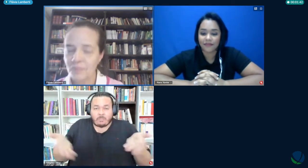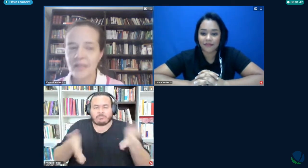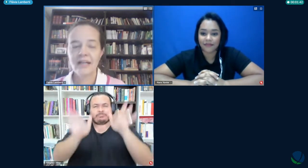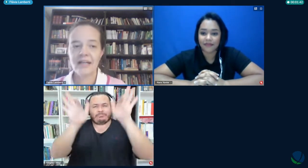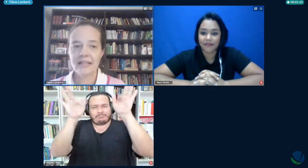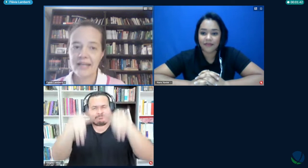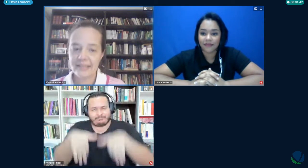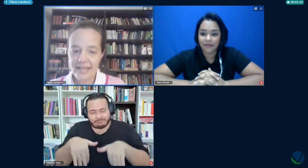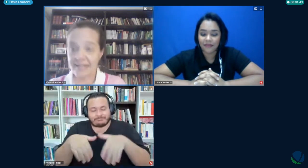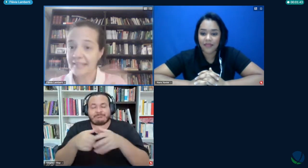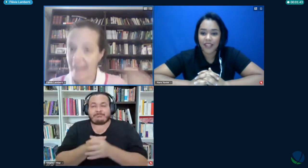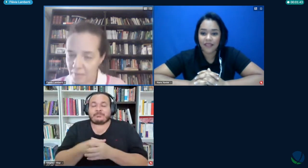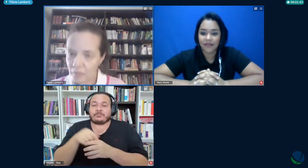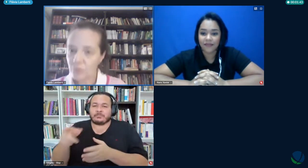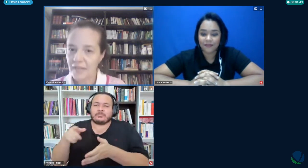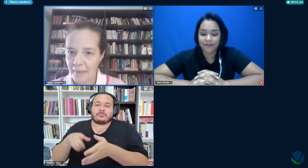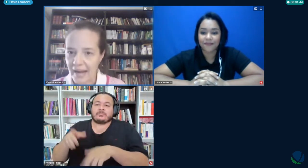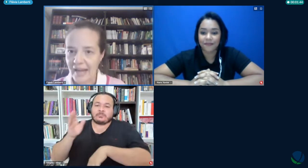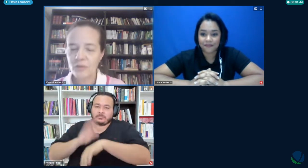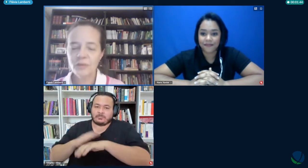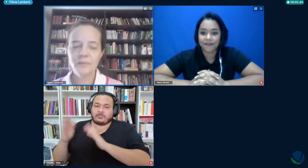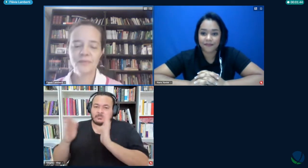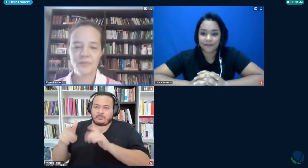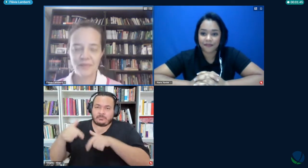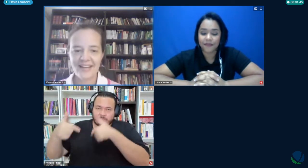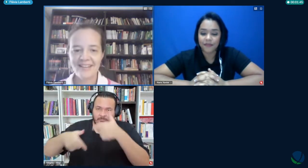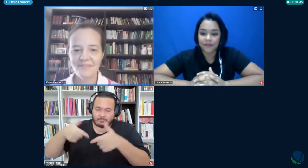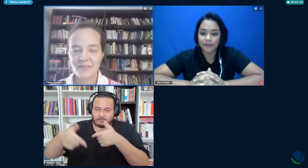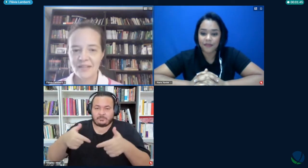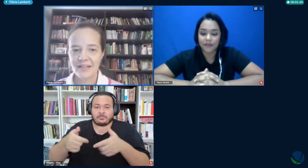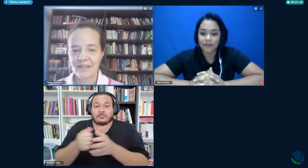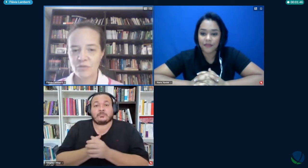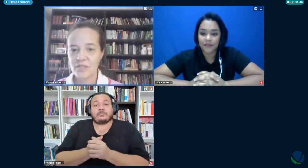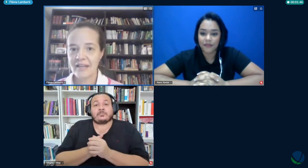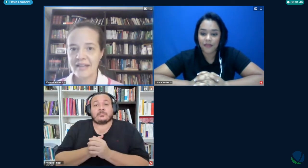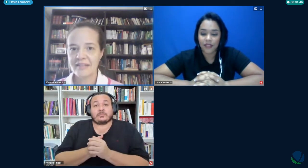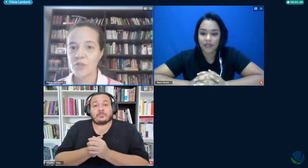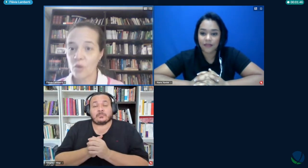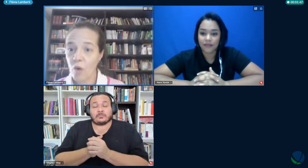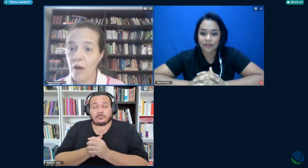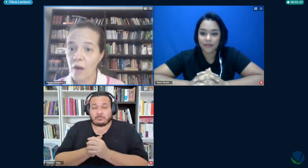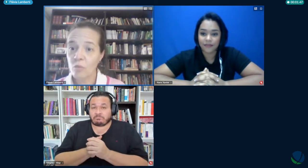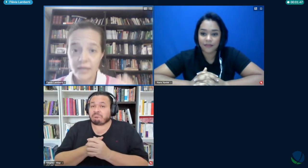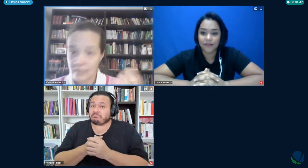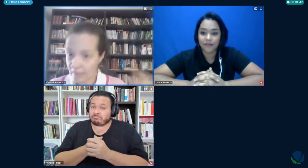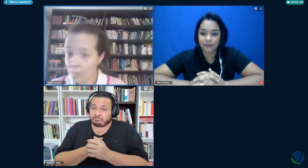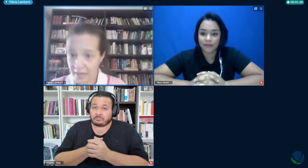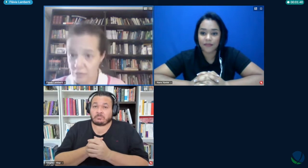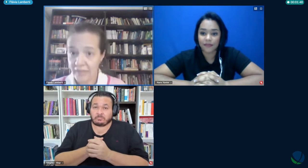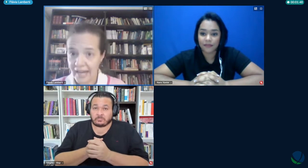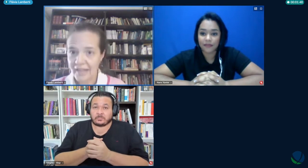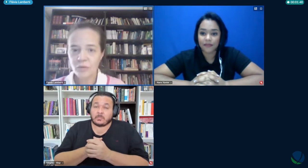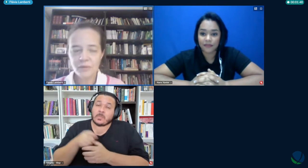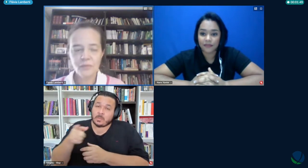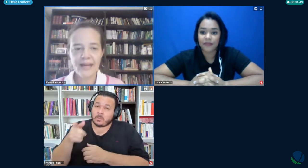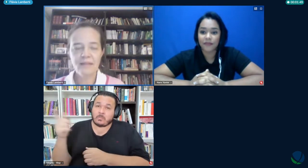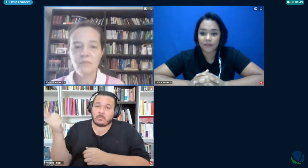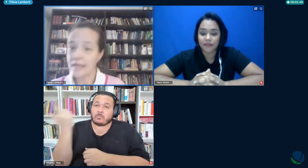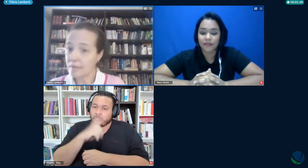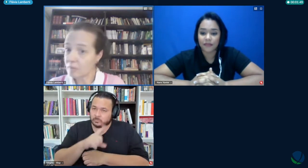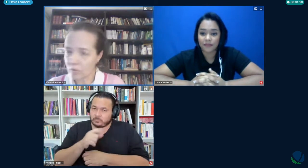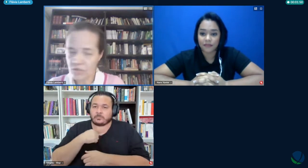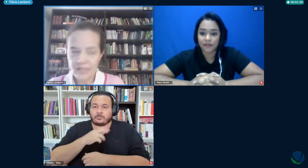finalização dessa etapa do trabalho, né? Você chegou a um resultado,